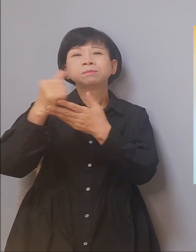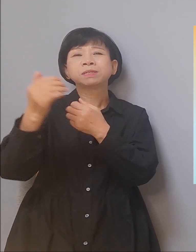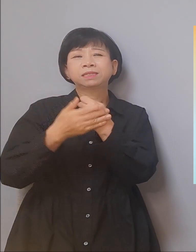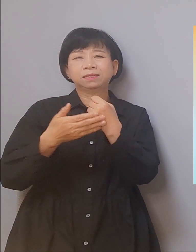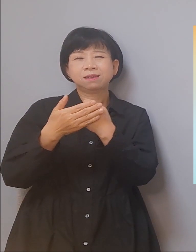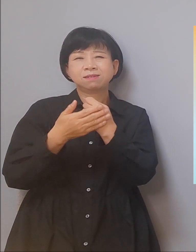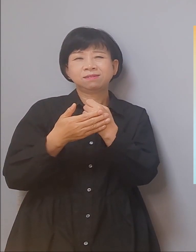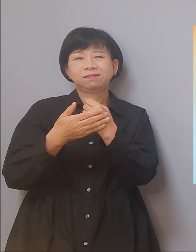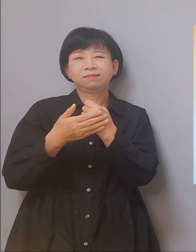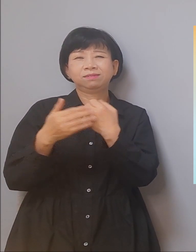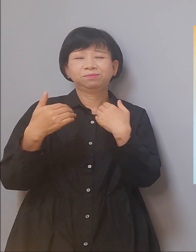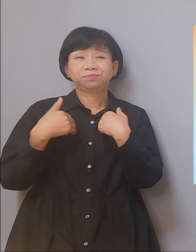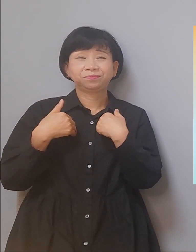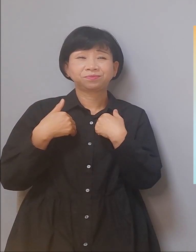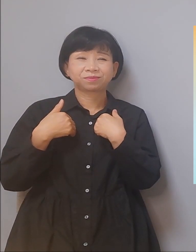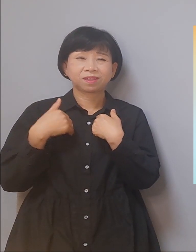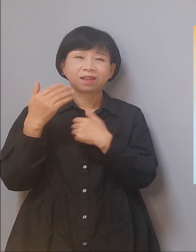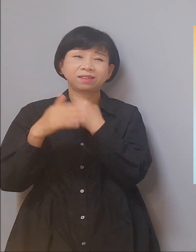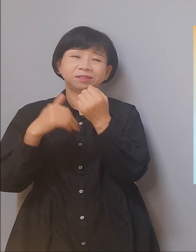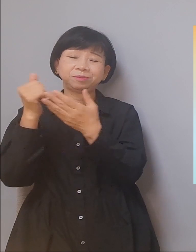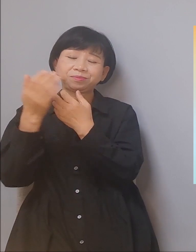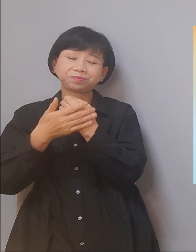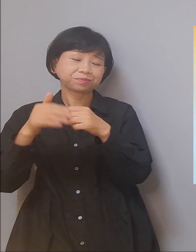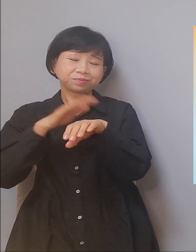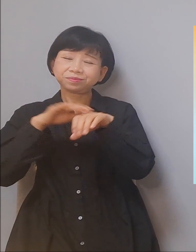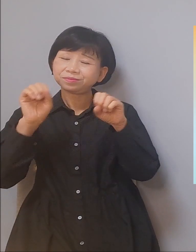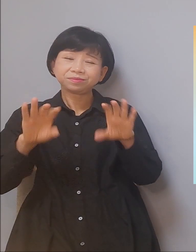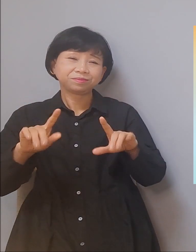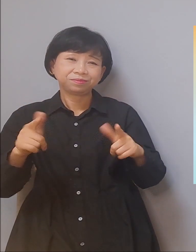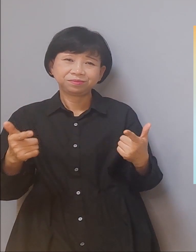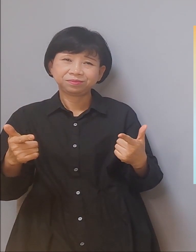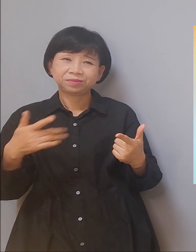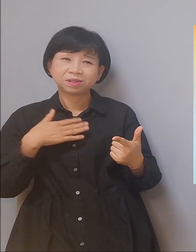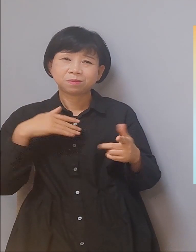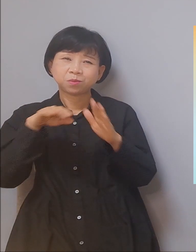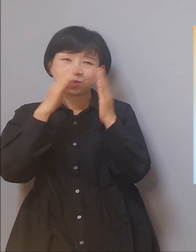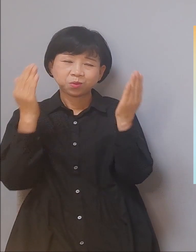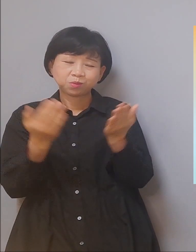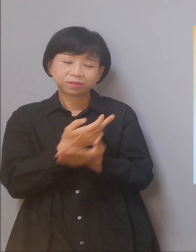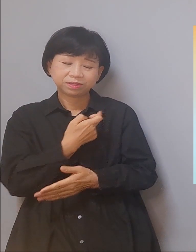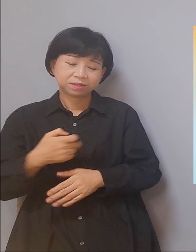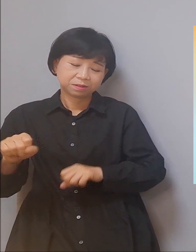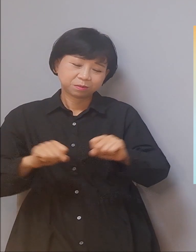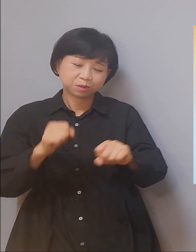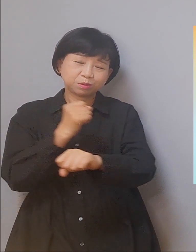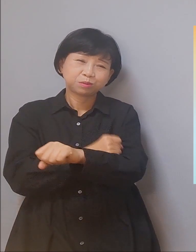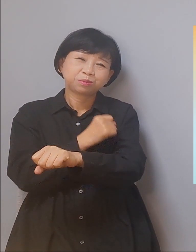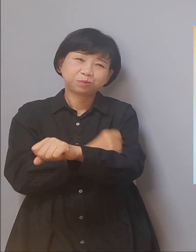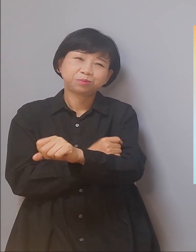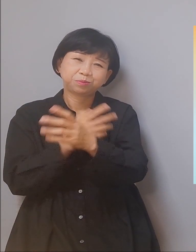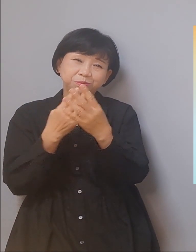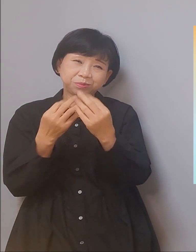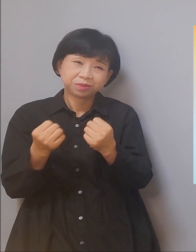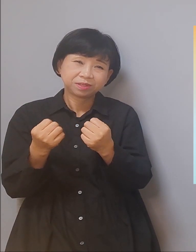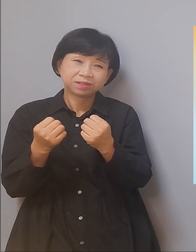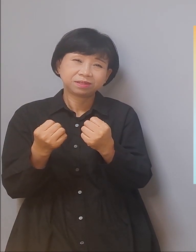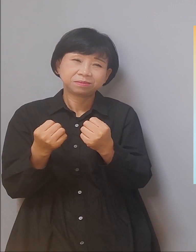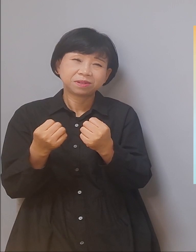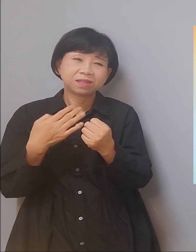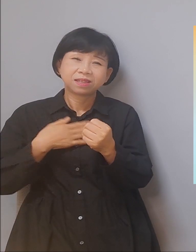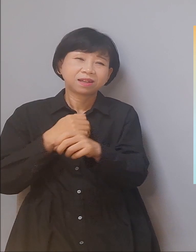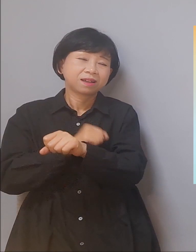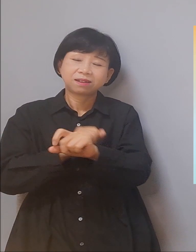것이니 내게 주신 그의 은혜가 헛되지 아니하여 내가 모든 사도보다 더 많이 수고하였으나 내가 한 것이